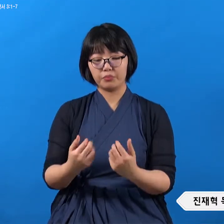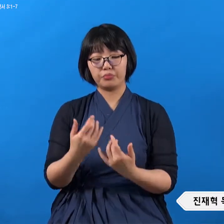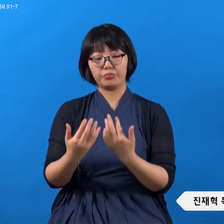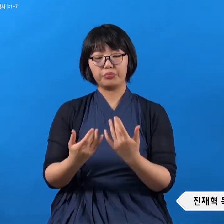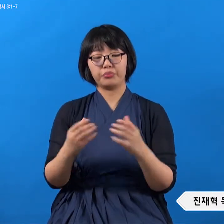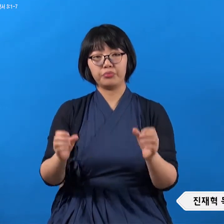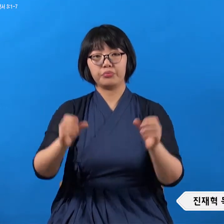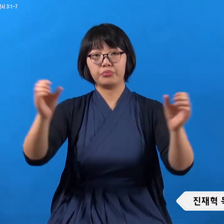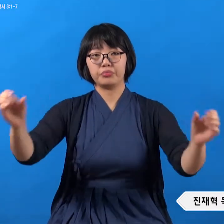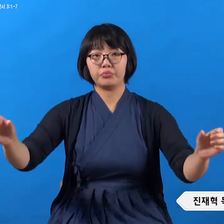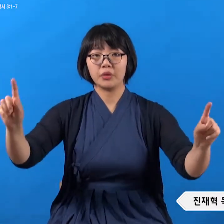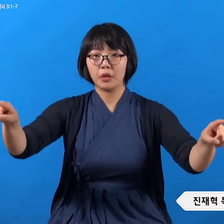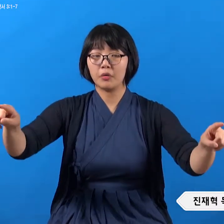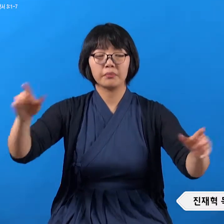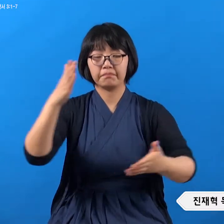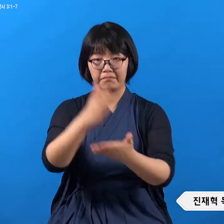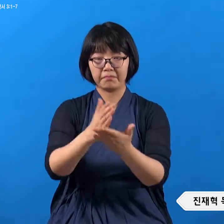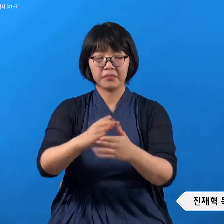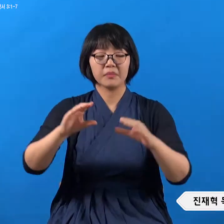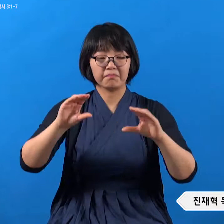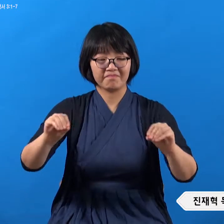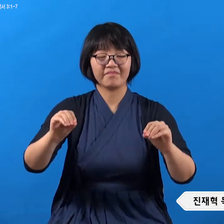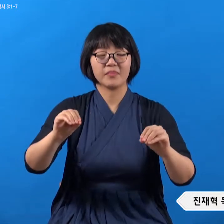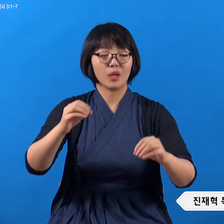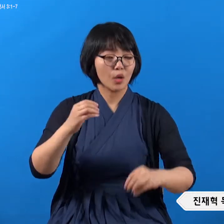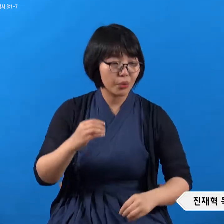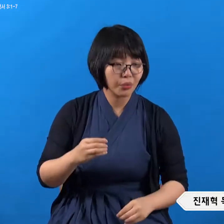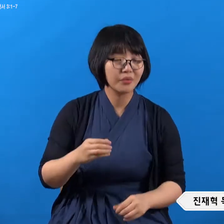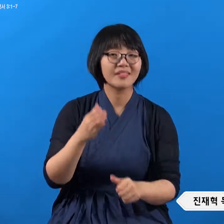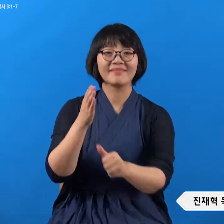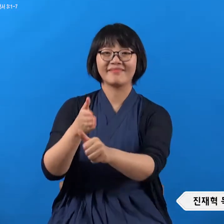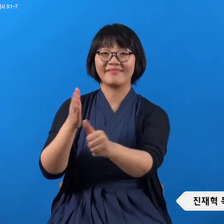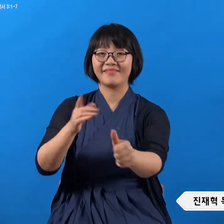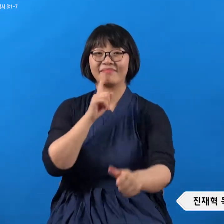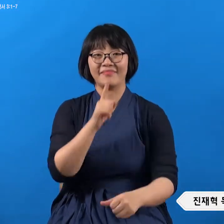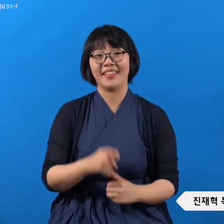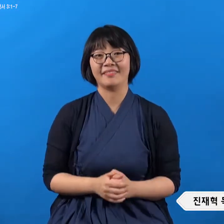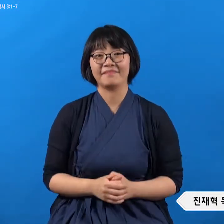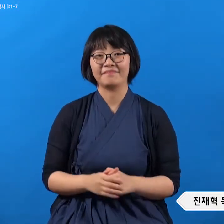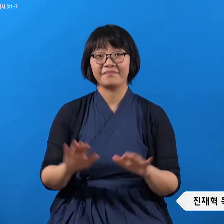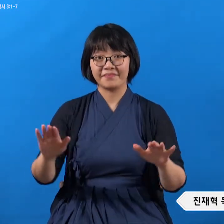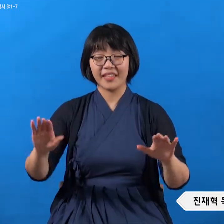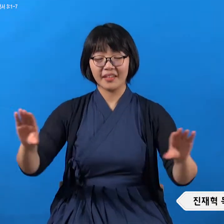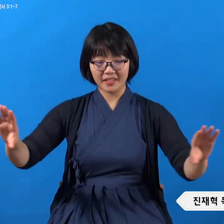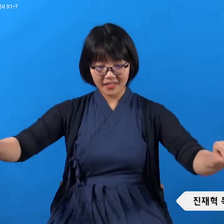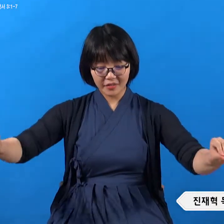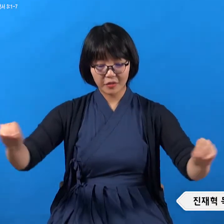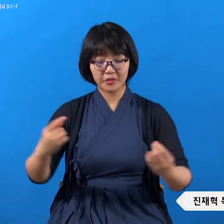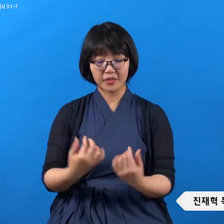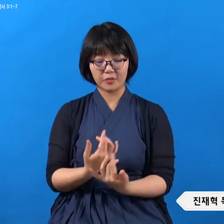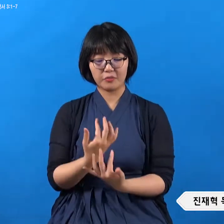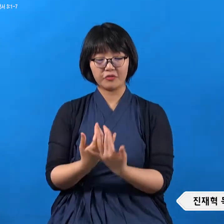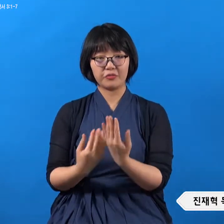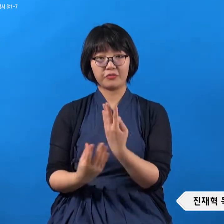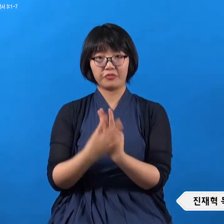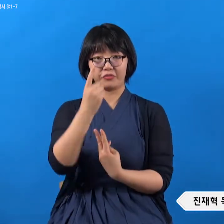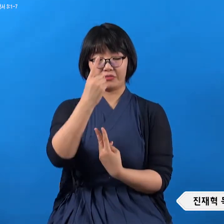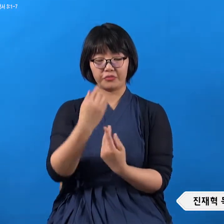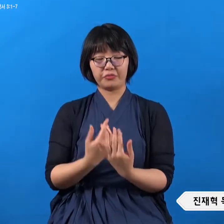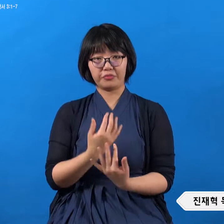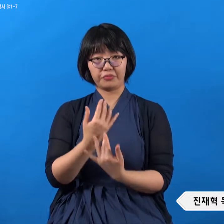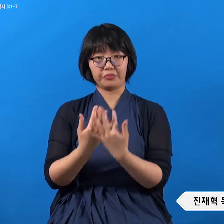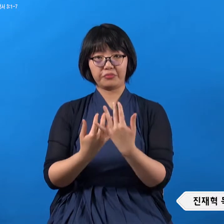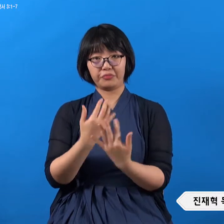하는 경우를 보기도 합니다. 불을 끄고 하나의 촛불만 타오르는 가운데 제가